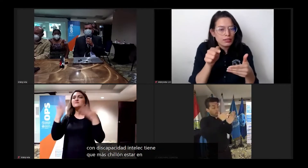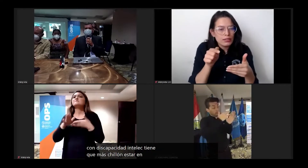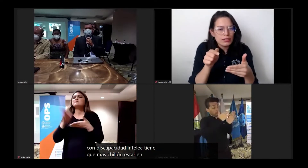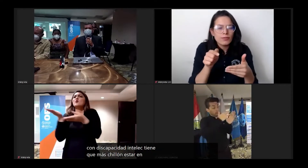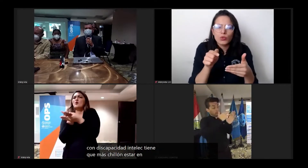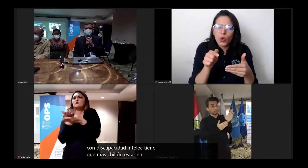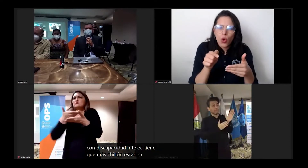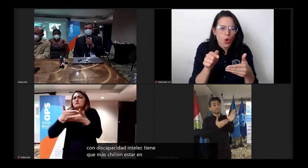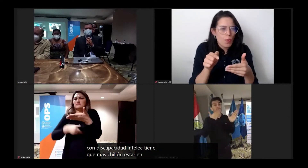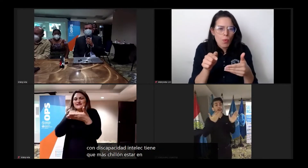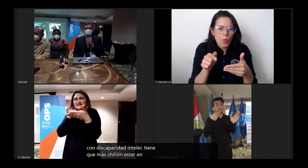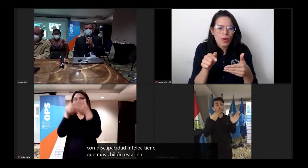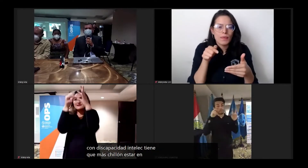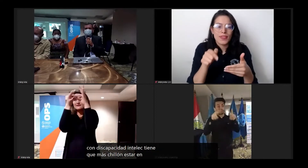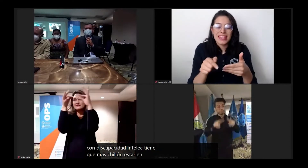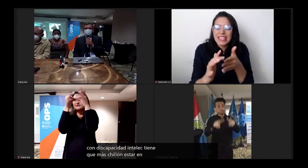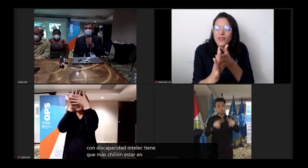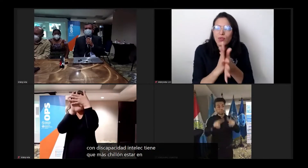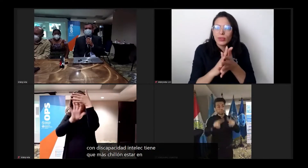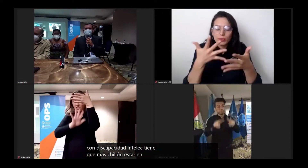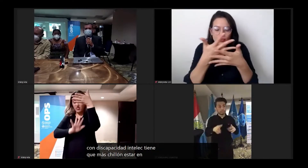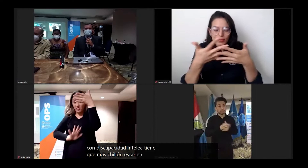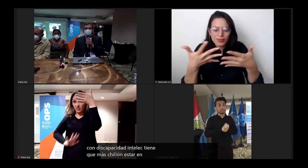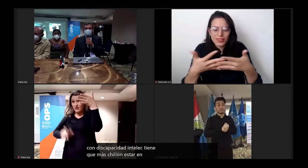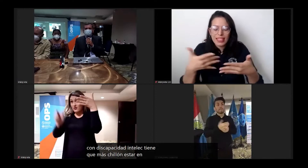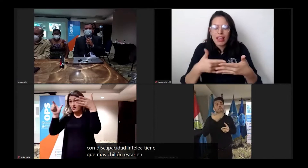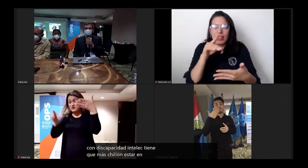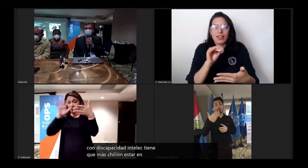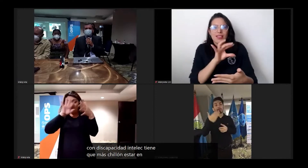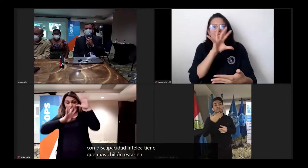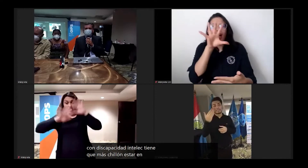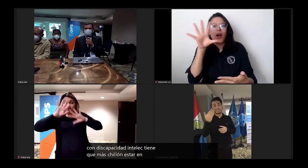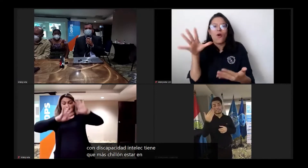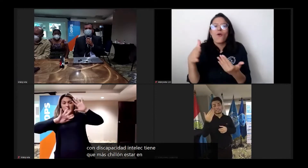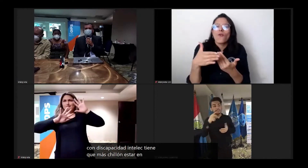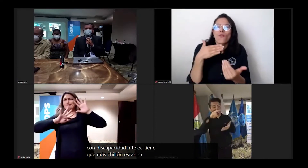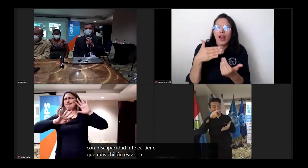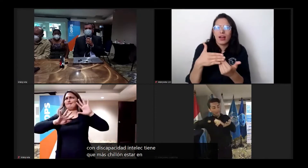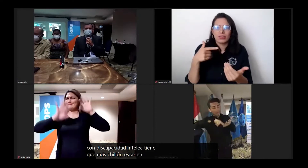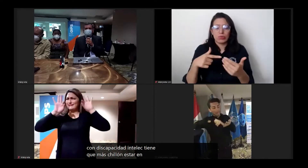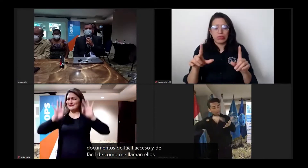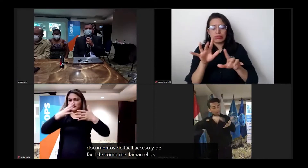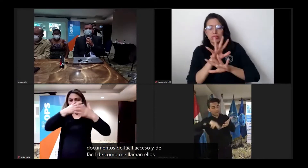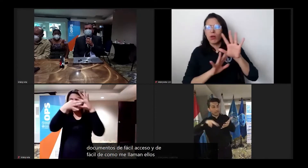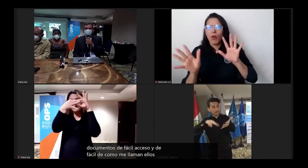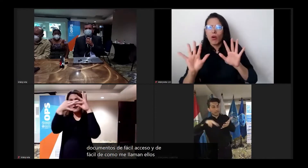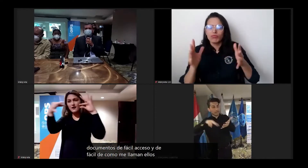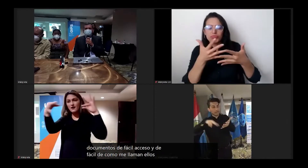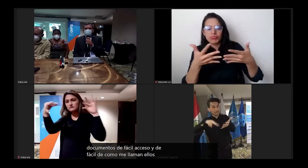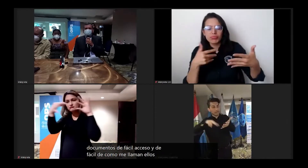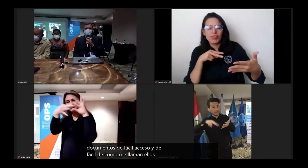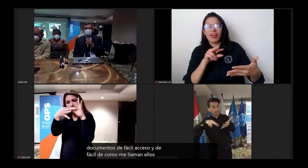de fácil acceso, ¿sí? De fácil lectura, como llaman ellos, para que asimismo sea comprensible